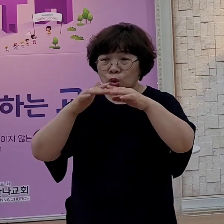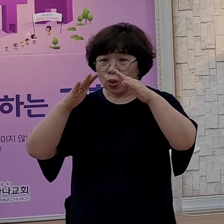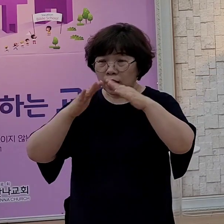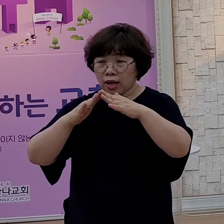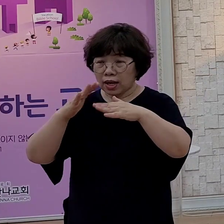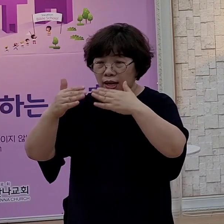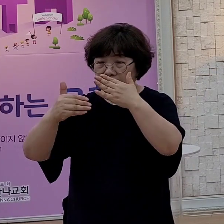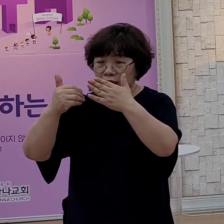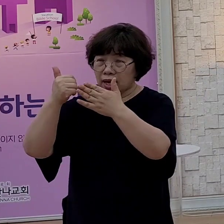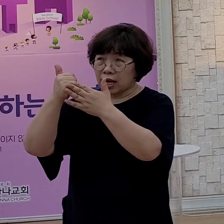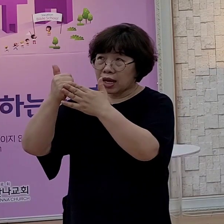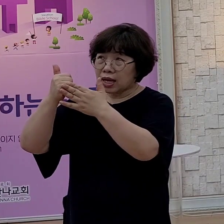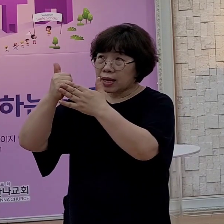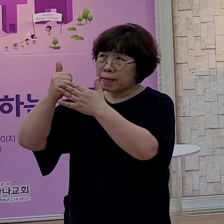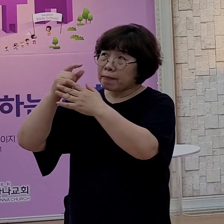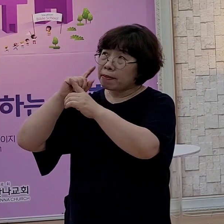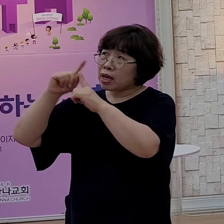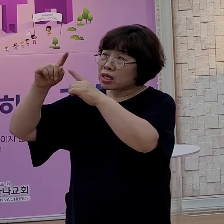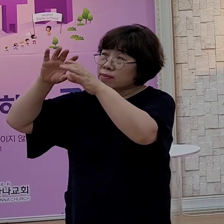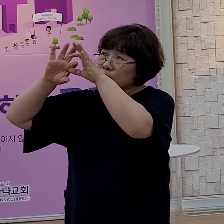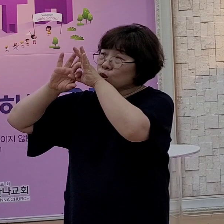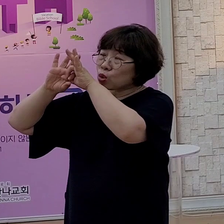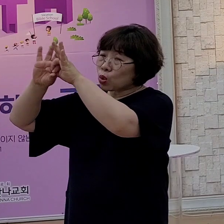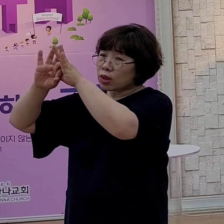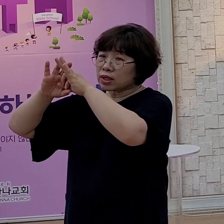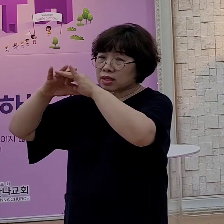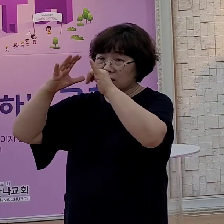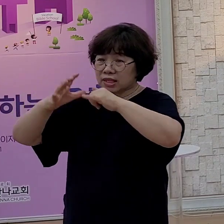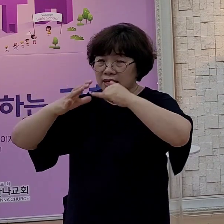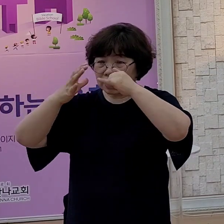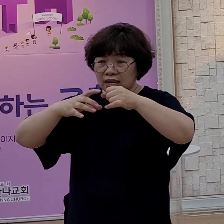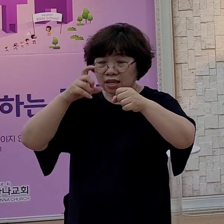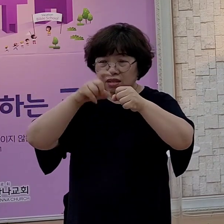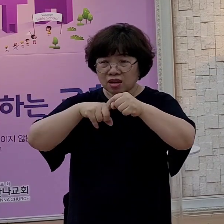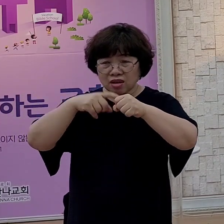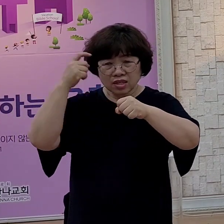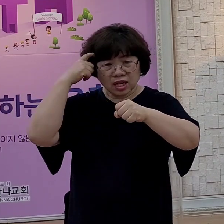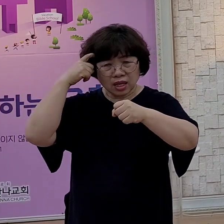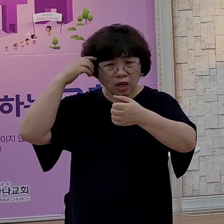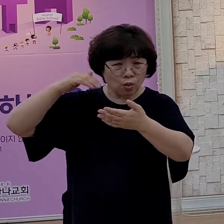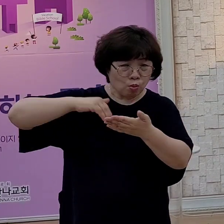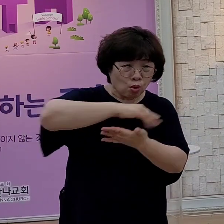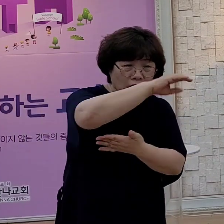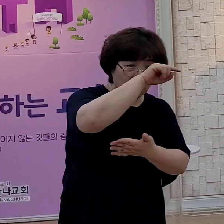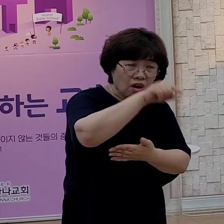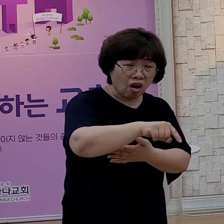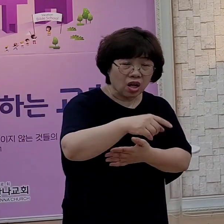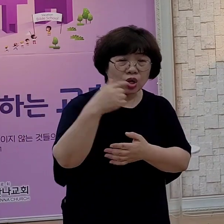하나님의 말씀으로 이 세상적인 생각들을 과감하게 몰아내는 게 교회예요.